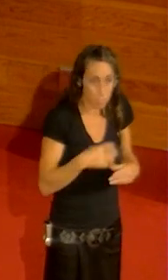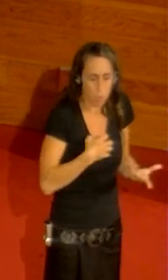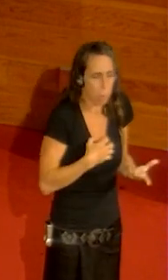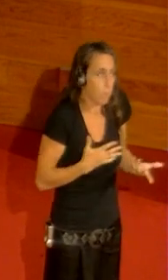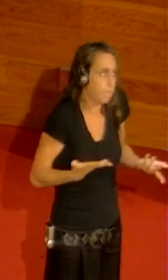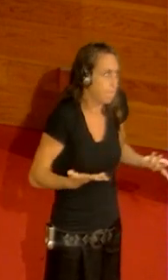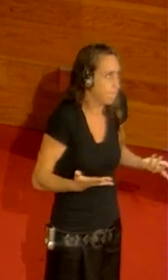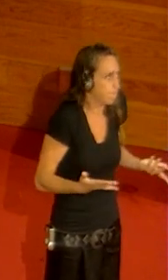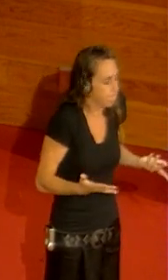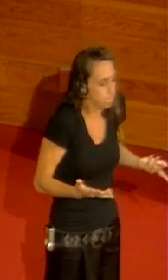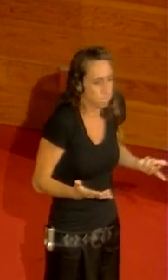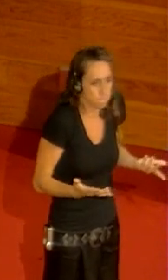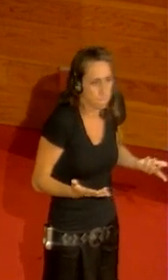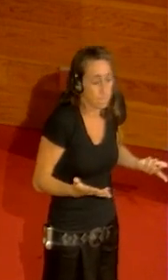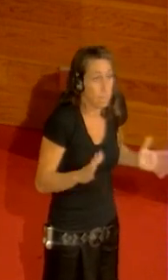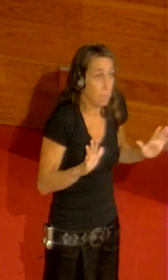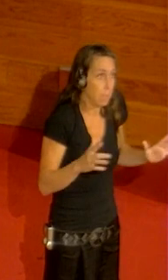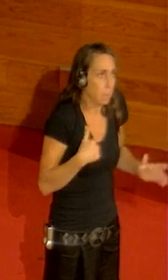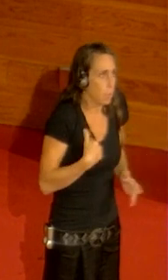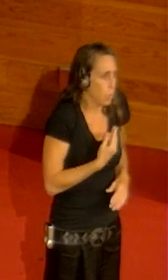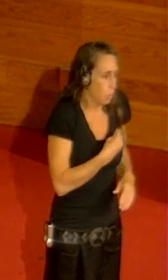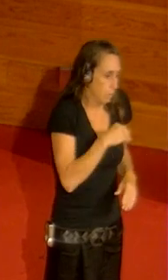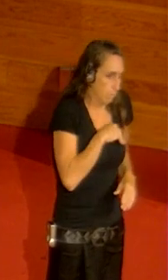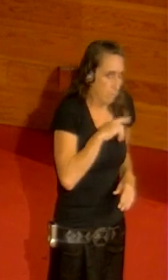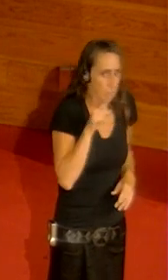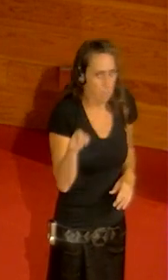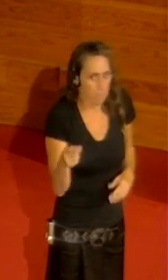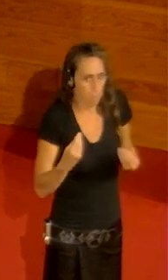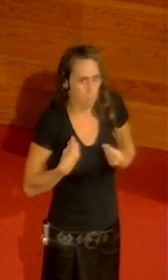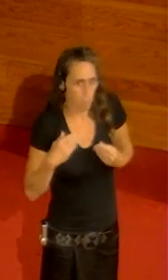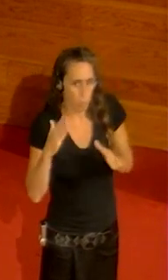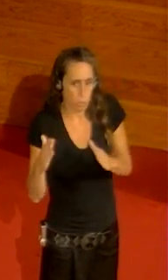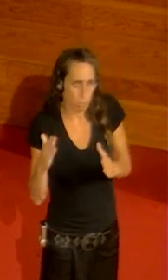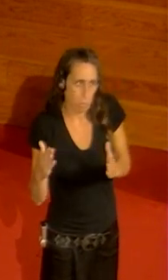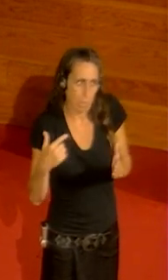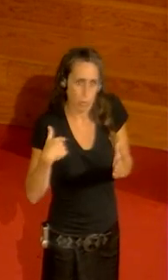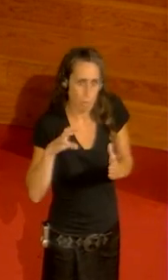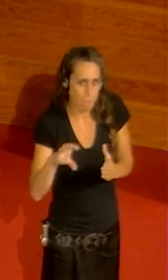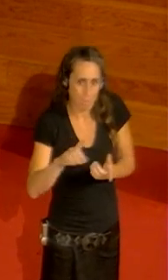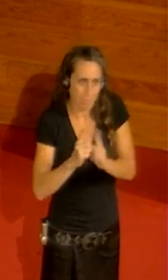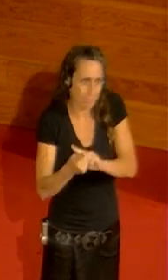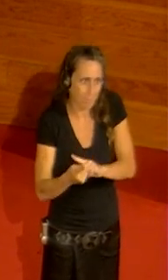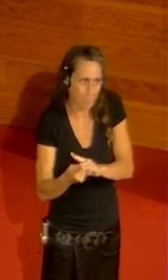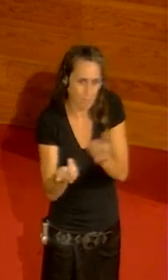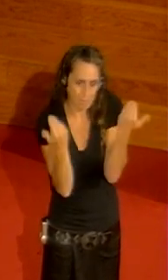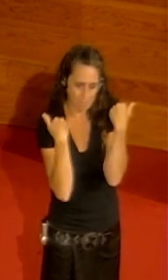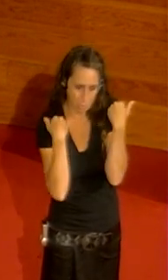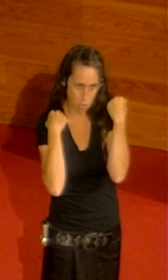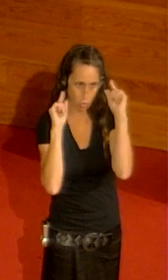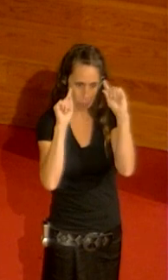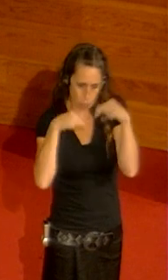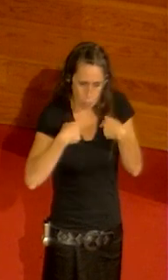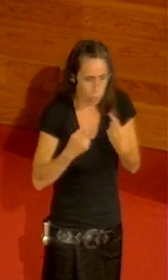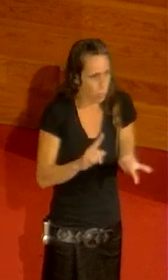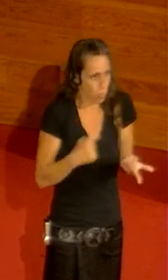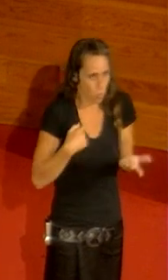Yo como española corresponsal que vive y temporalmente yo no voy a cambiar ese país no me corresponde a mí no soy yo yo no